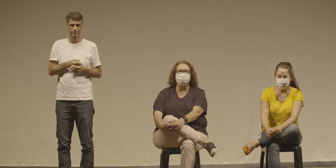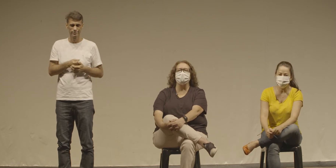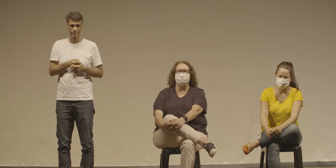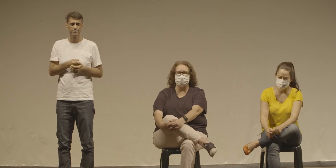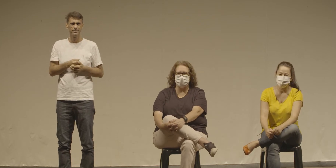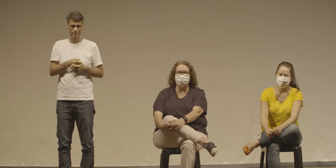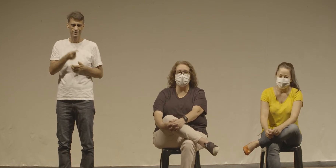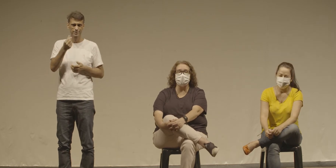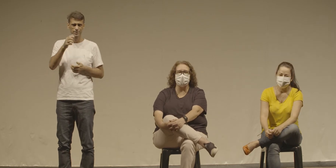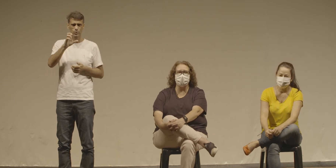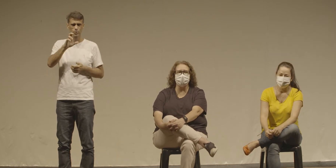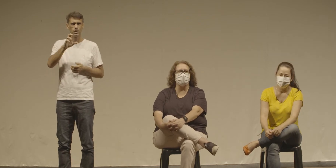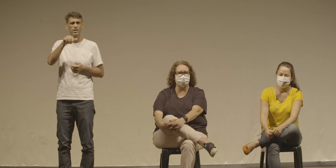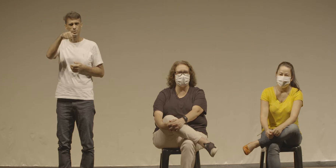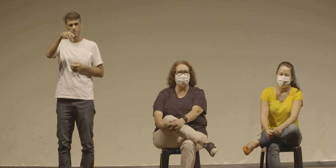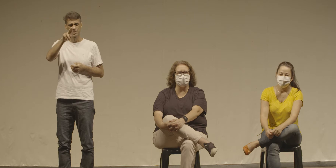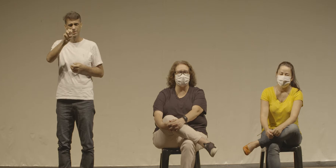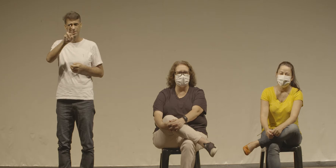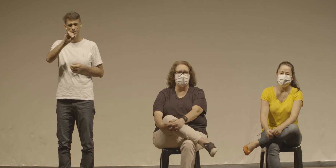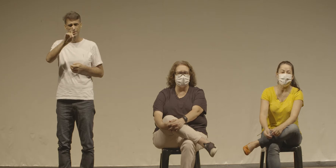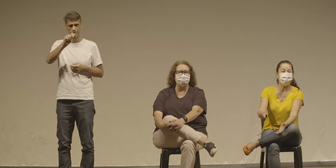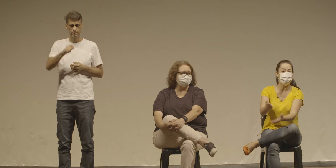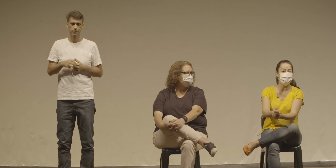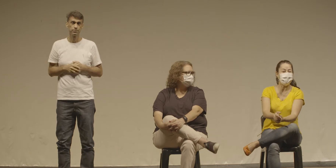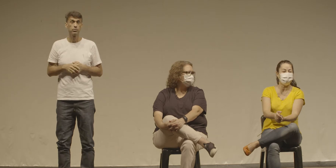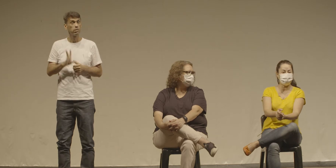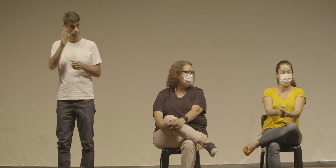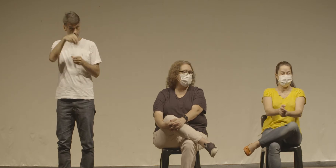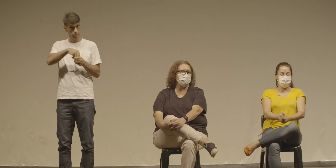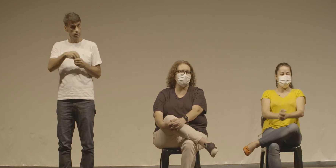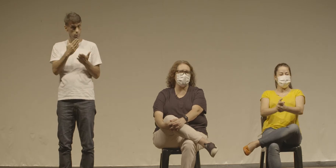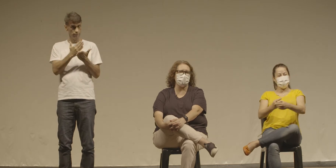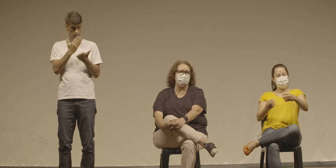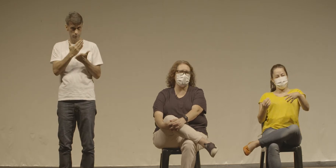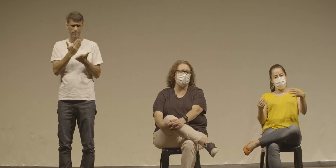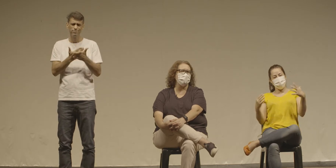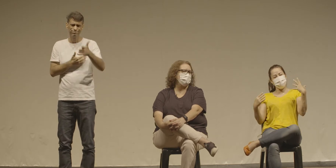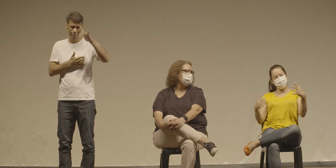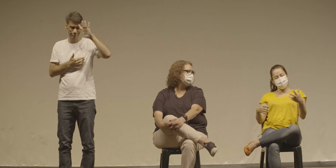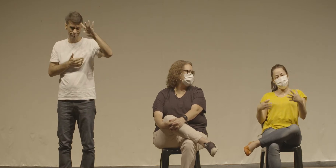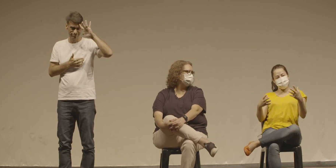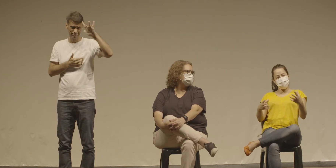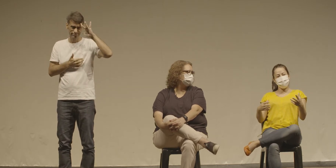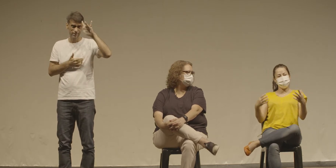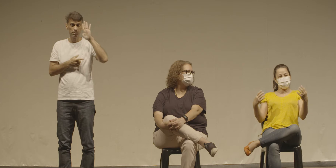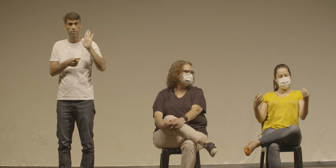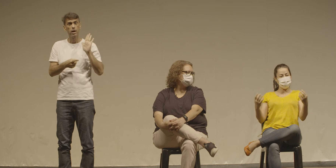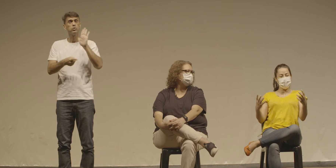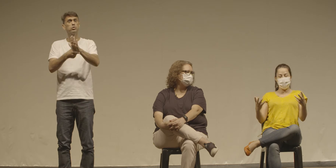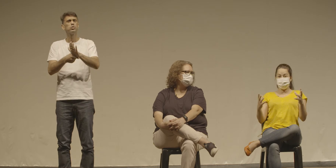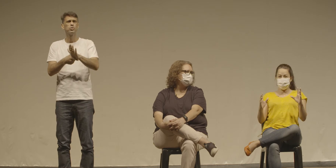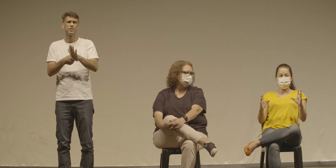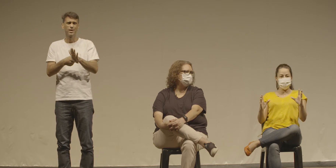Isso, exatamente. Chamava Querida essa revista. E aí estava ali dentro. Então você imagina como ela não ajudava na